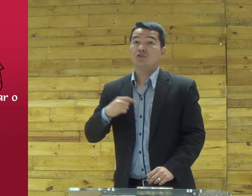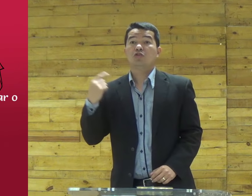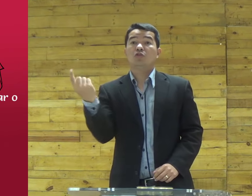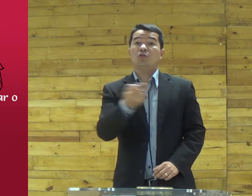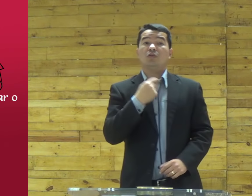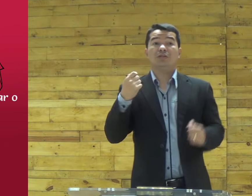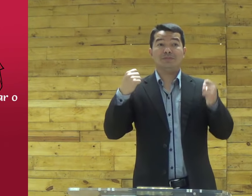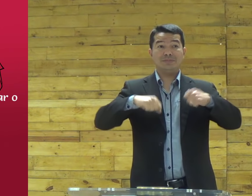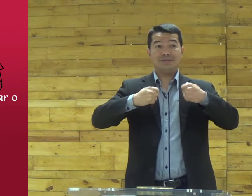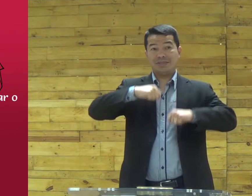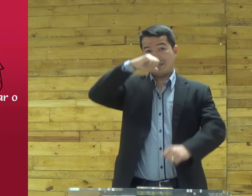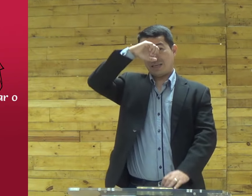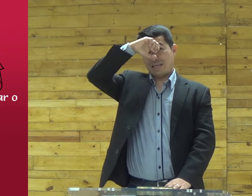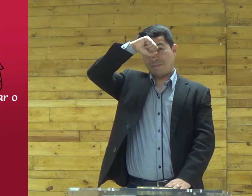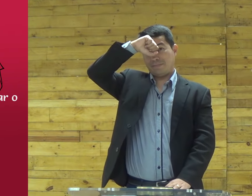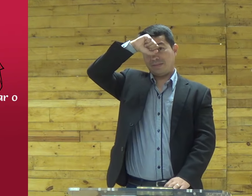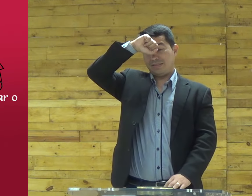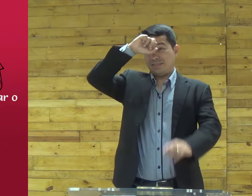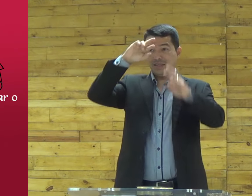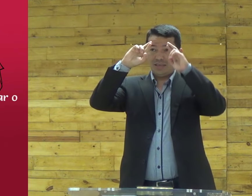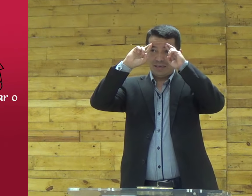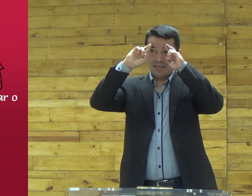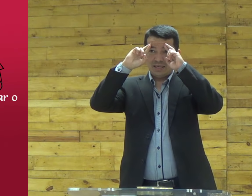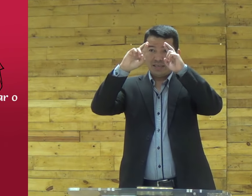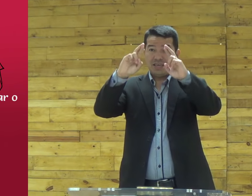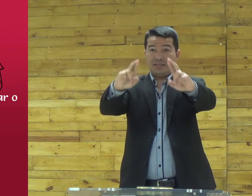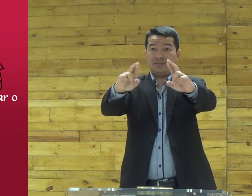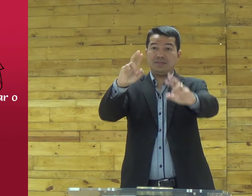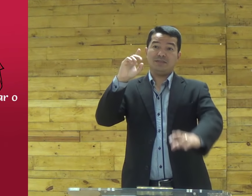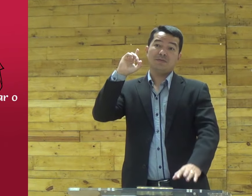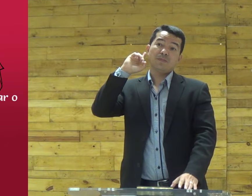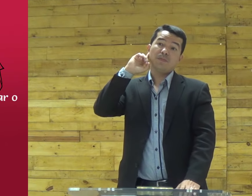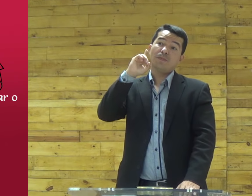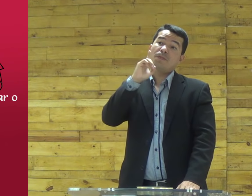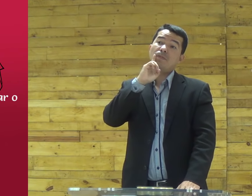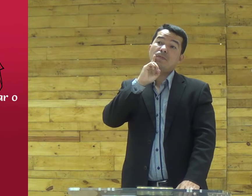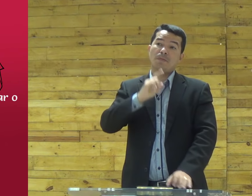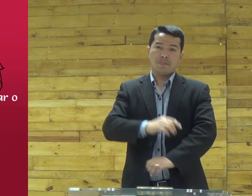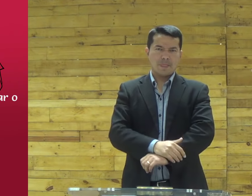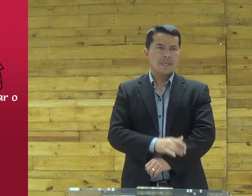19:14? Que nós devemos respeitar o